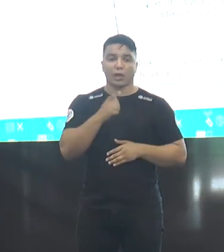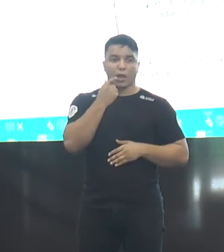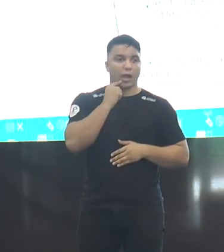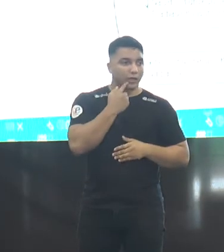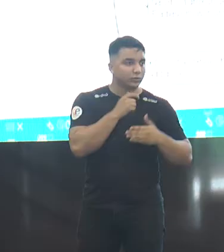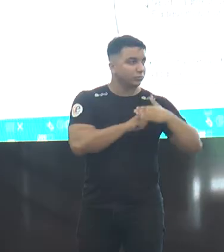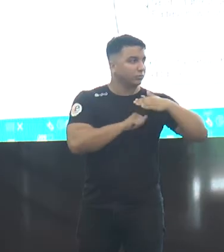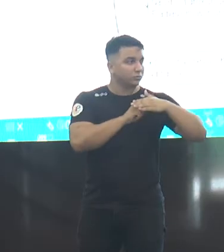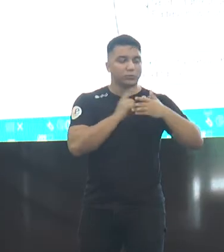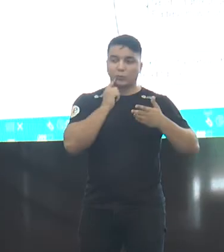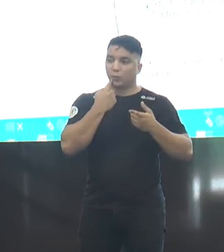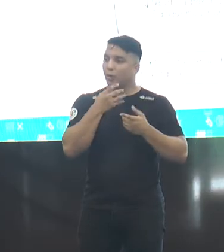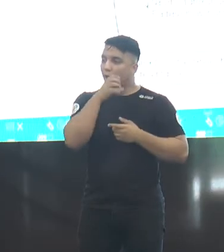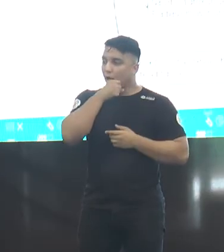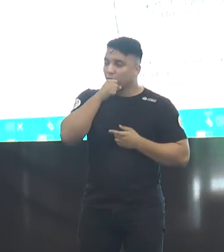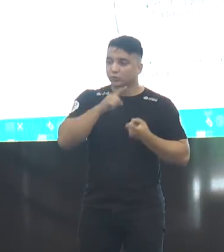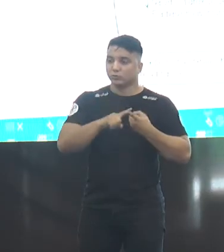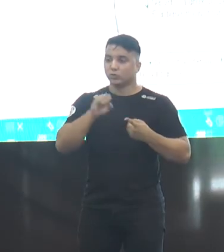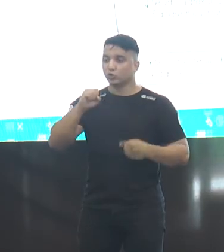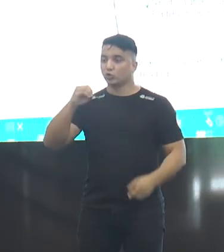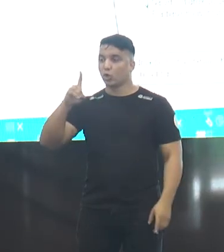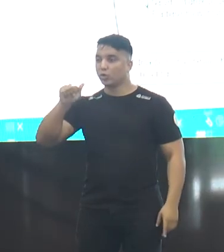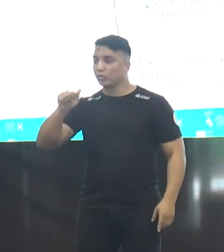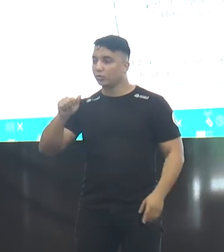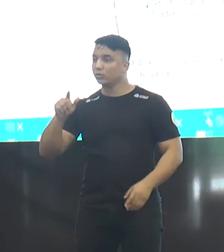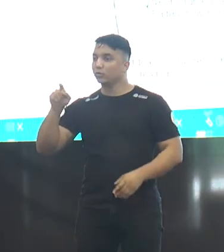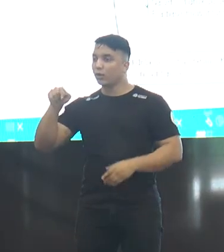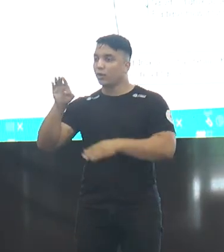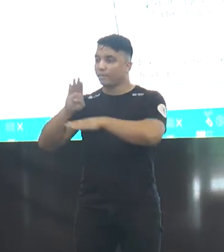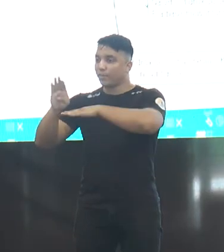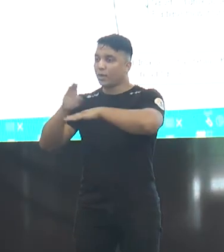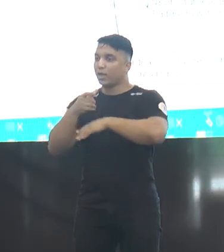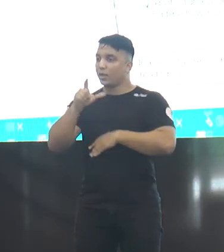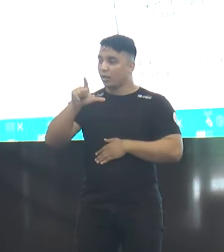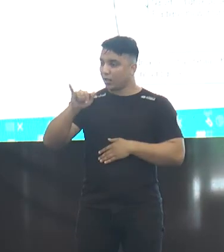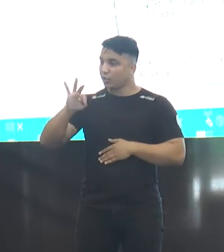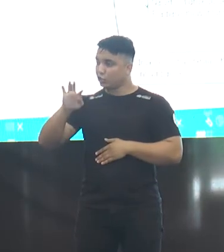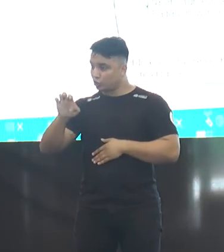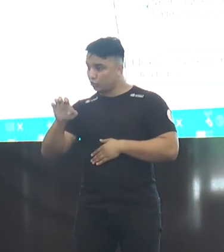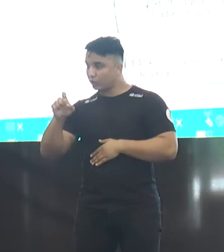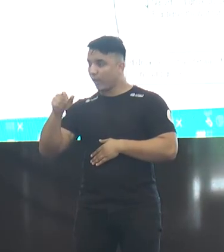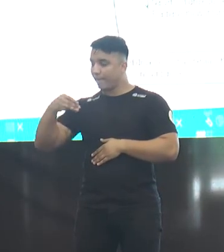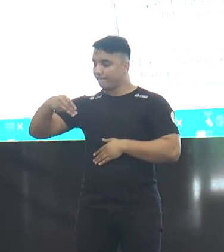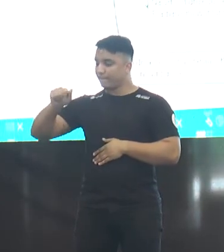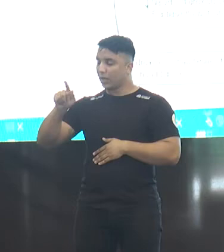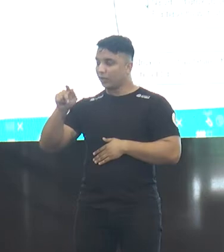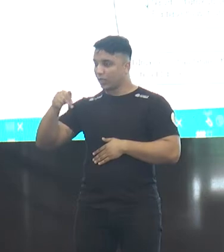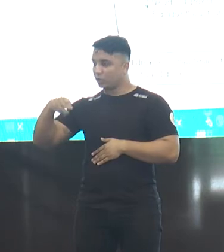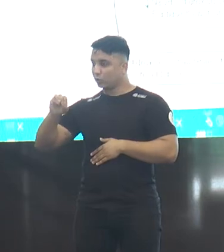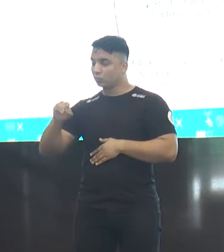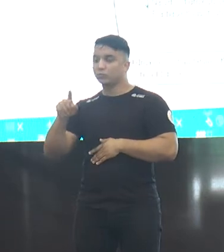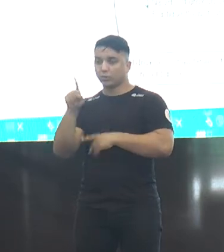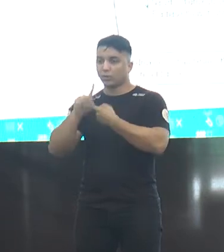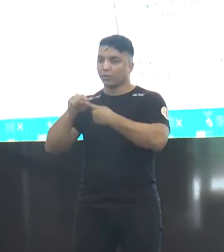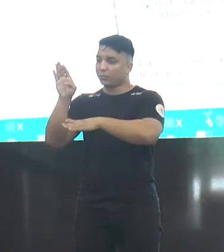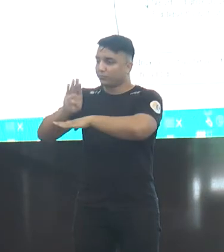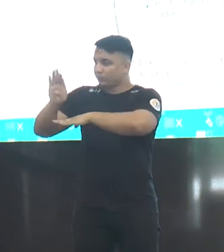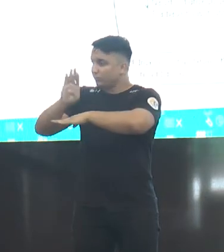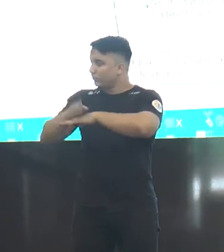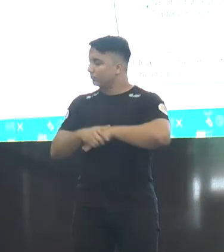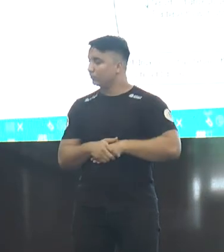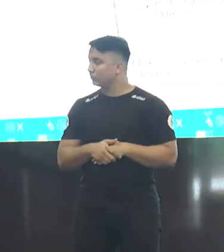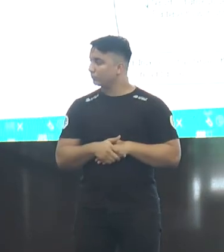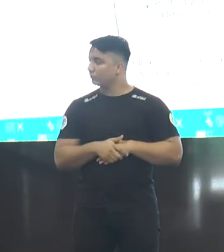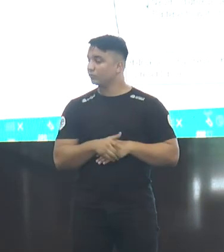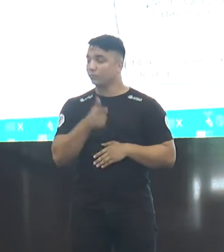Laranja. Soda cáustica. Leite de magnésia. E tem outra base que eu quero que vocês